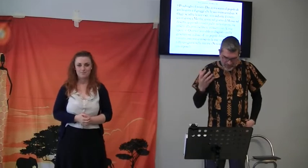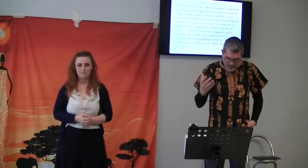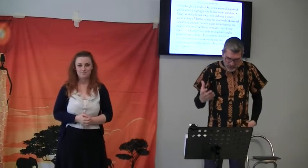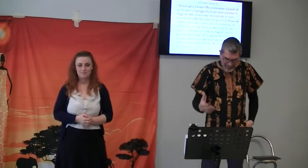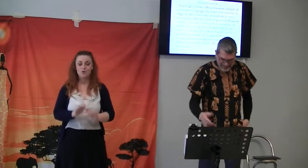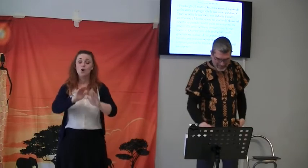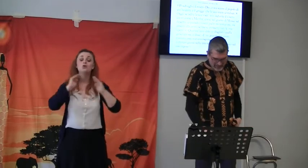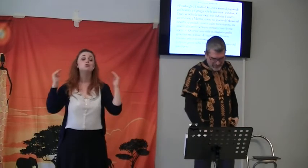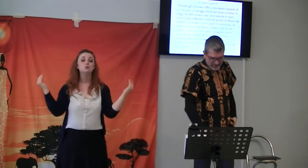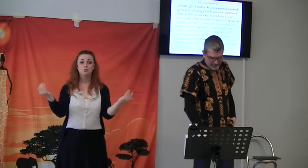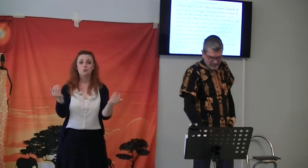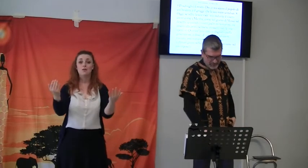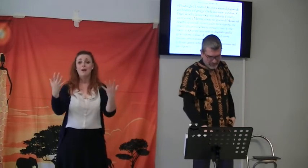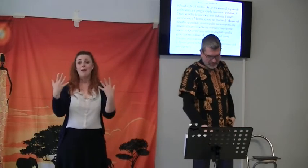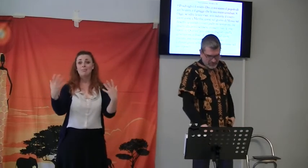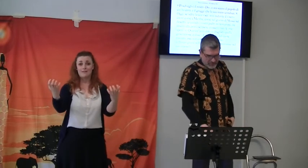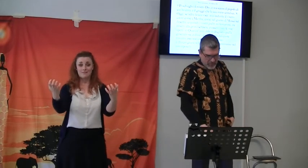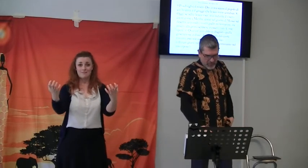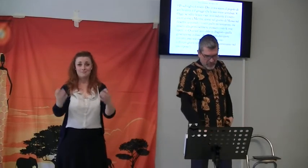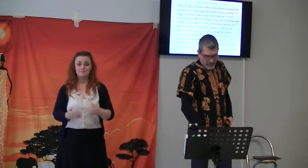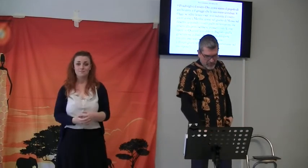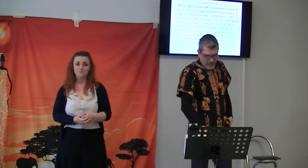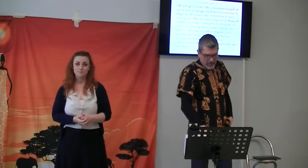Tutti ne saranno attratti.